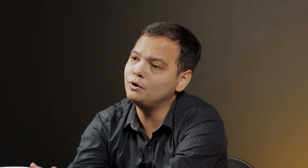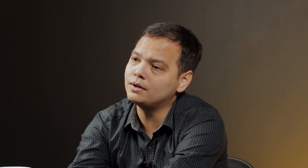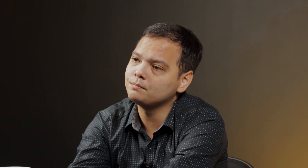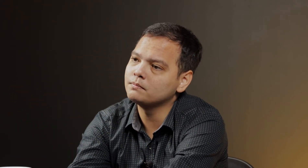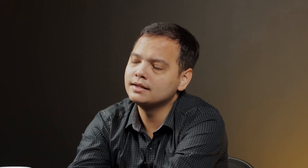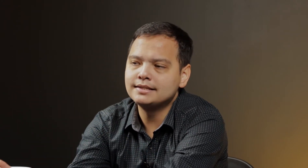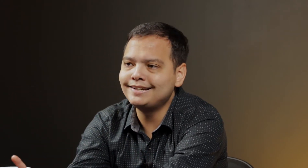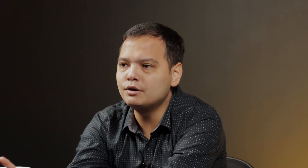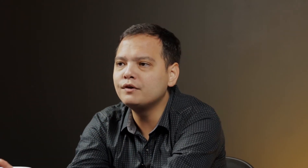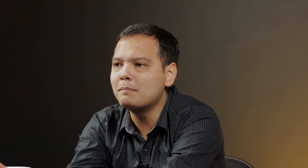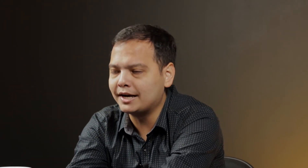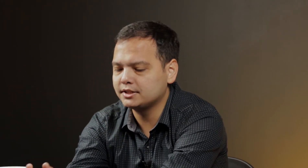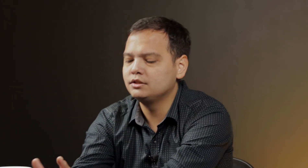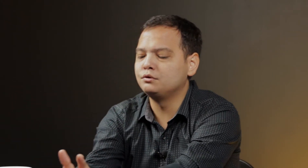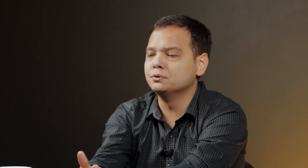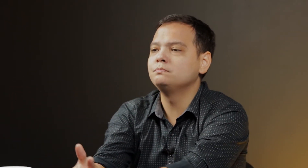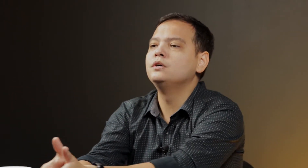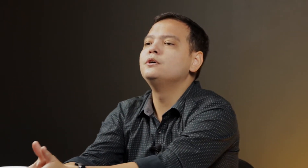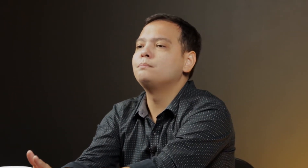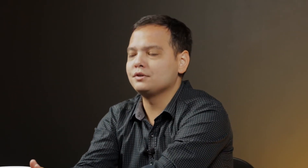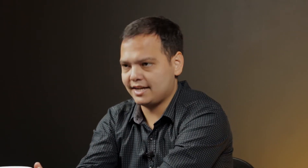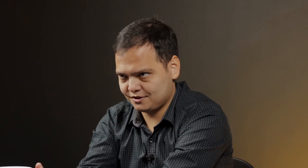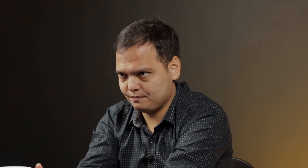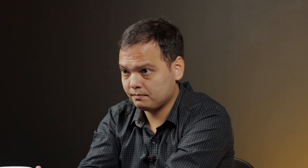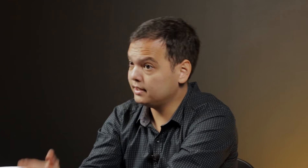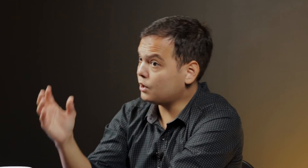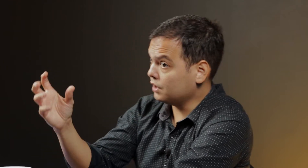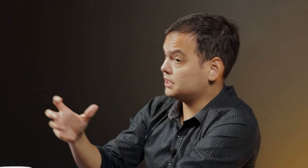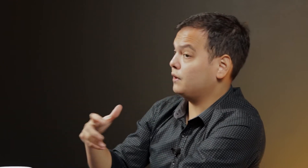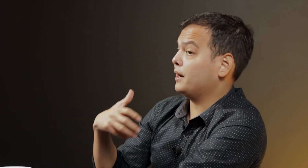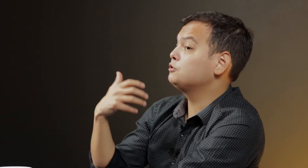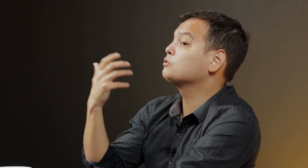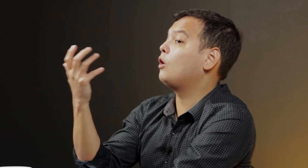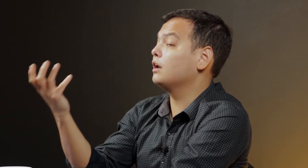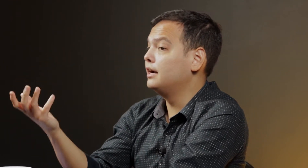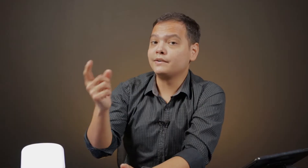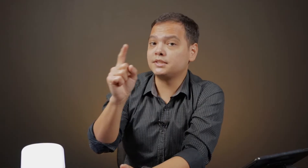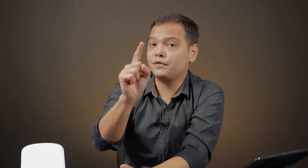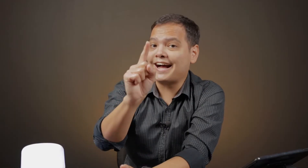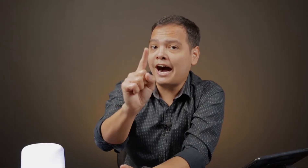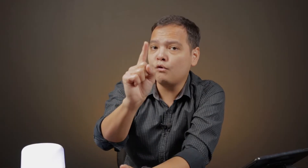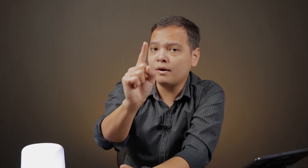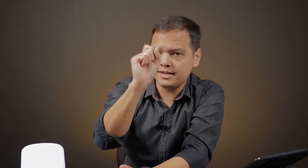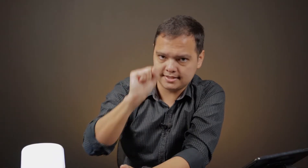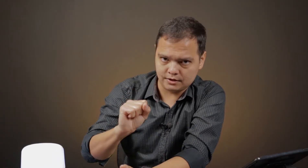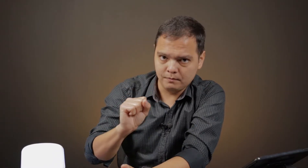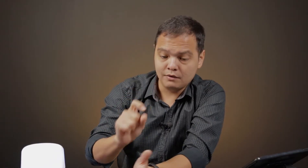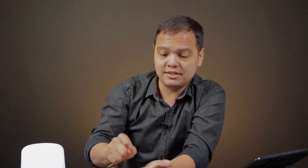idioma. Não foi mágica, foi um processo. E aí quando você foi para a escola, você foi alfabetizado. Você